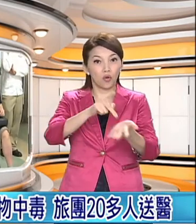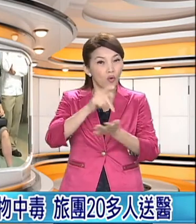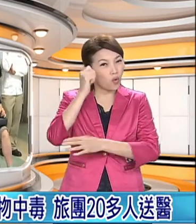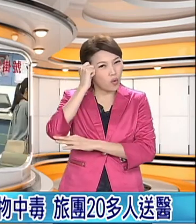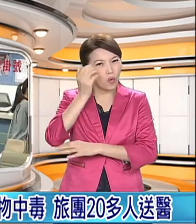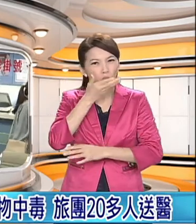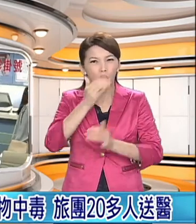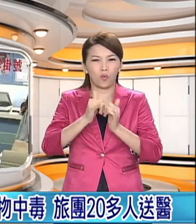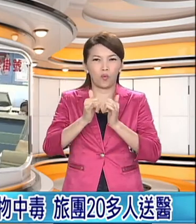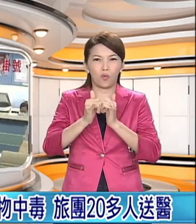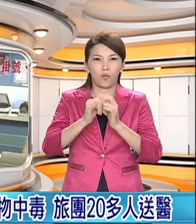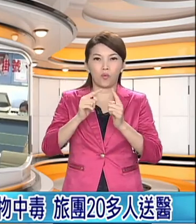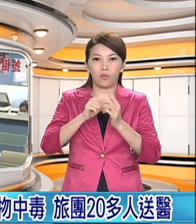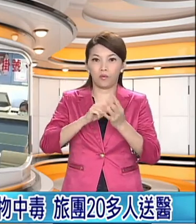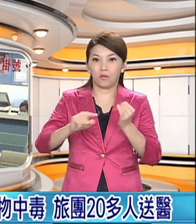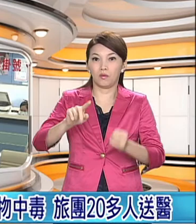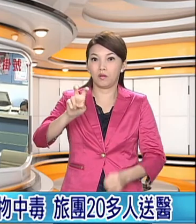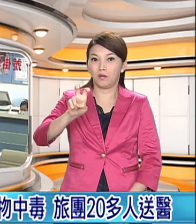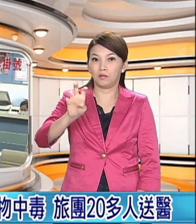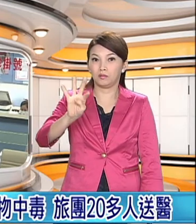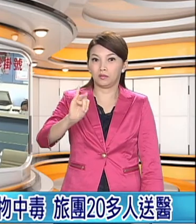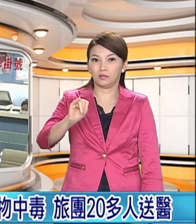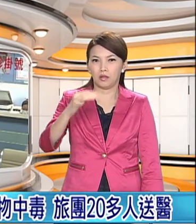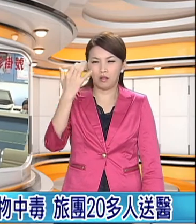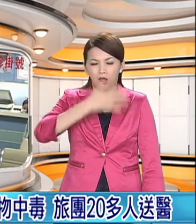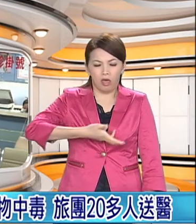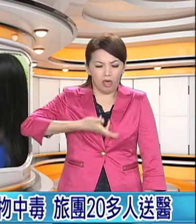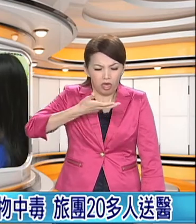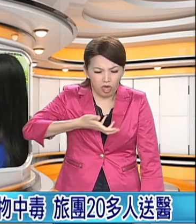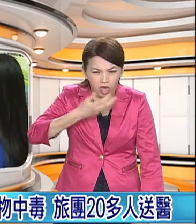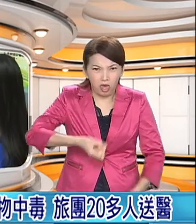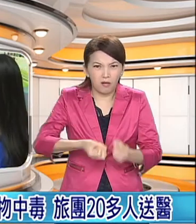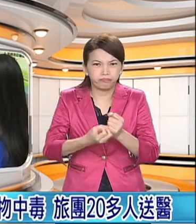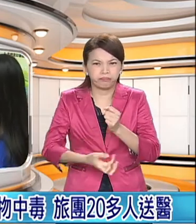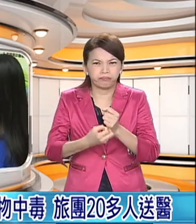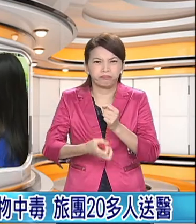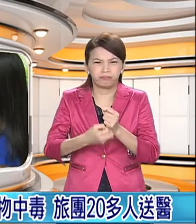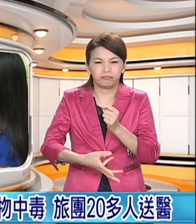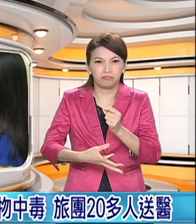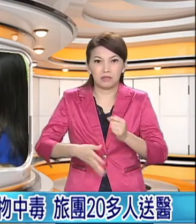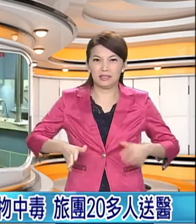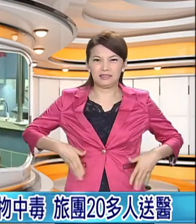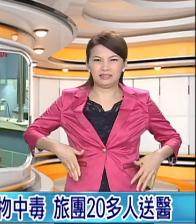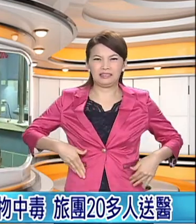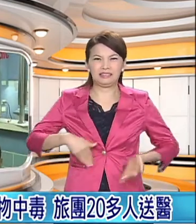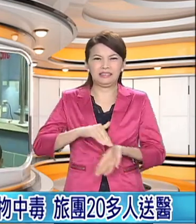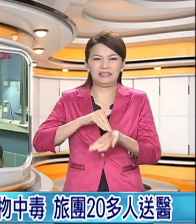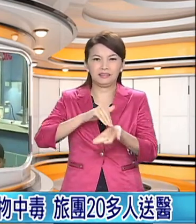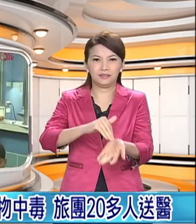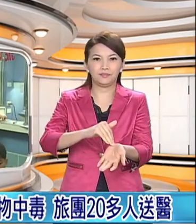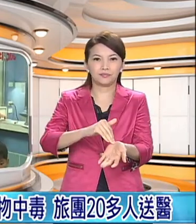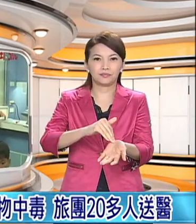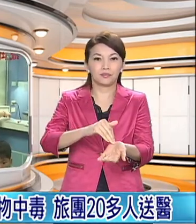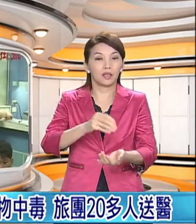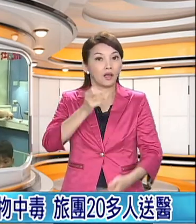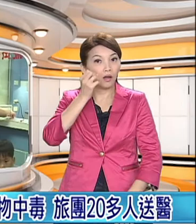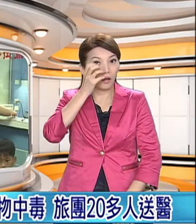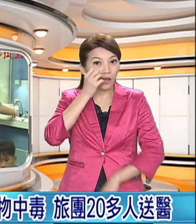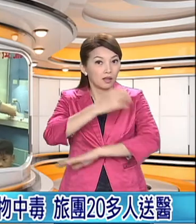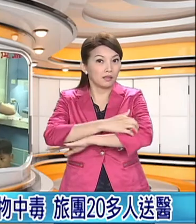客出现了上吐下泻症状，紧急到医院去挂急诊。而花莲县卫生局